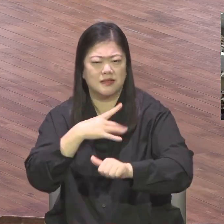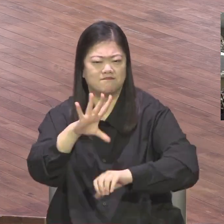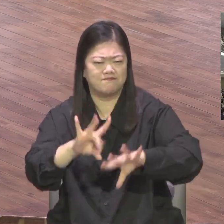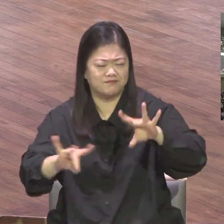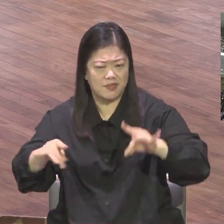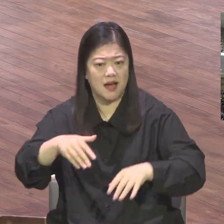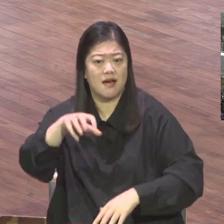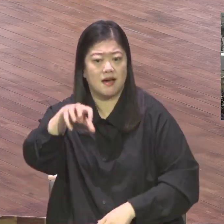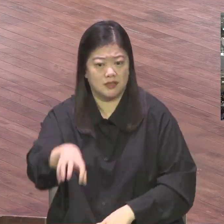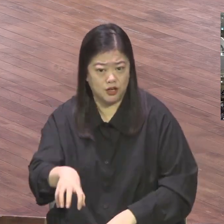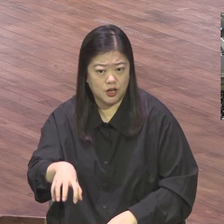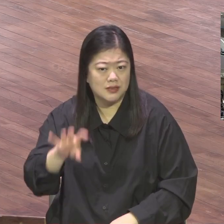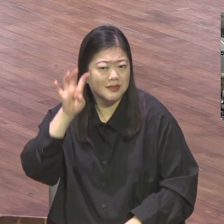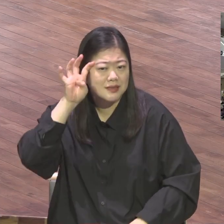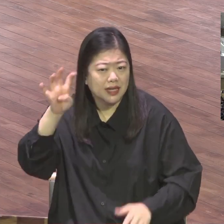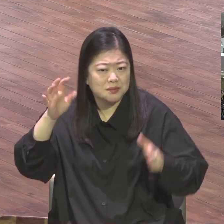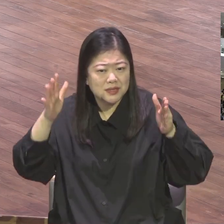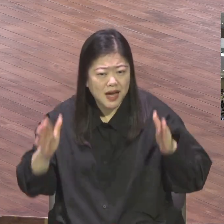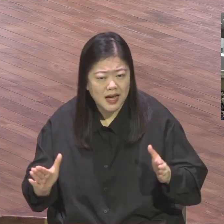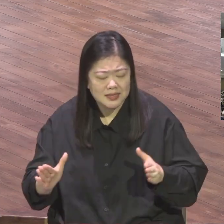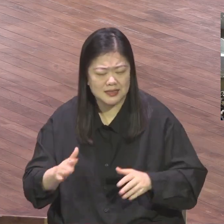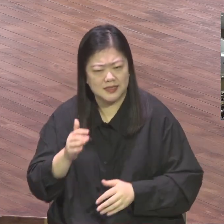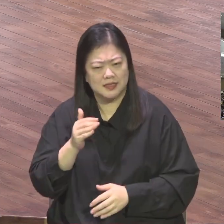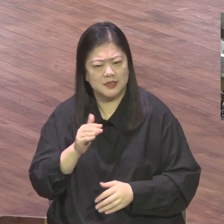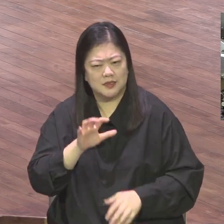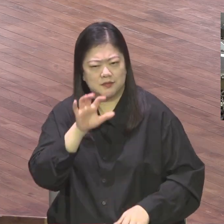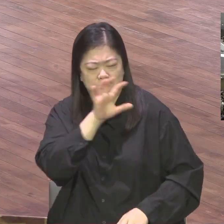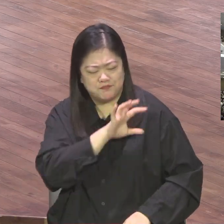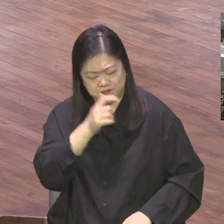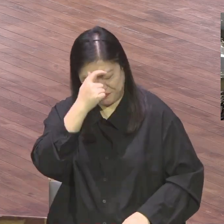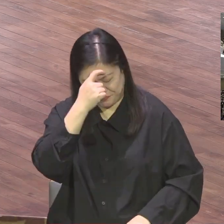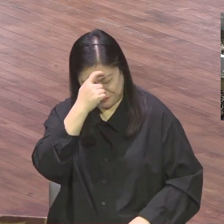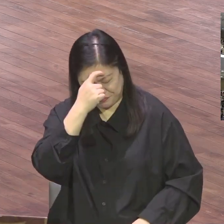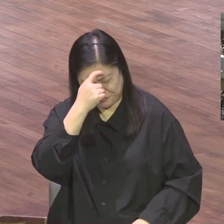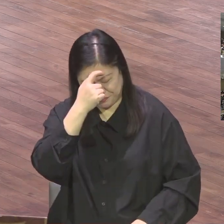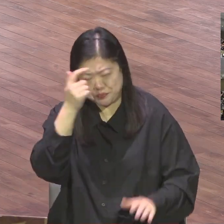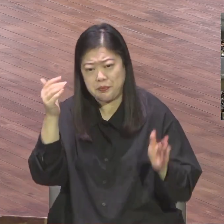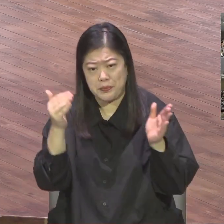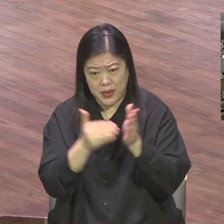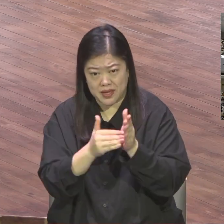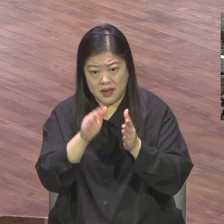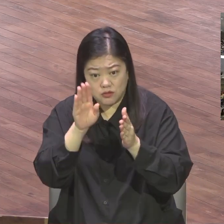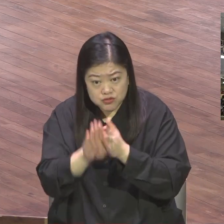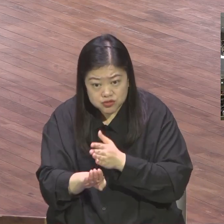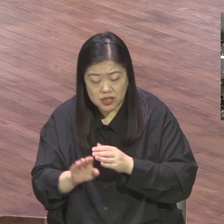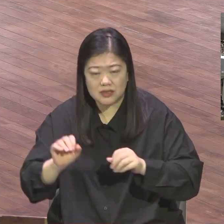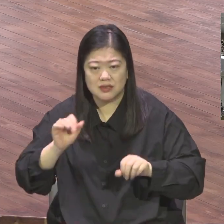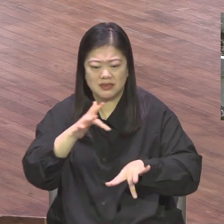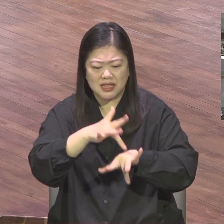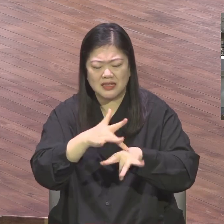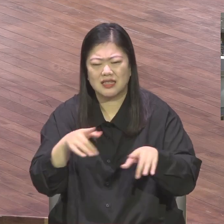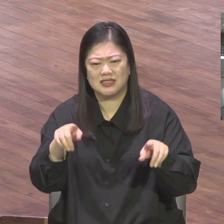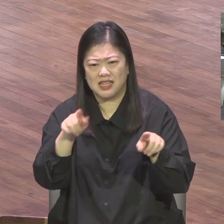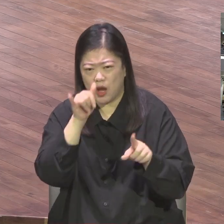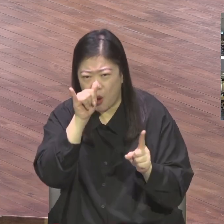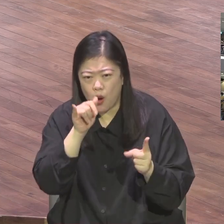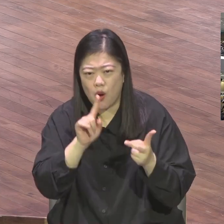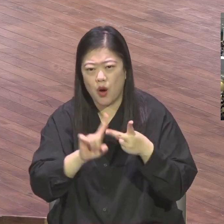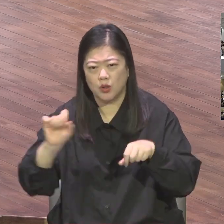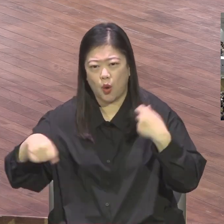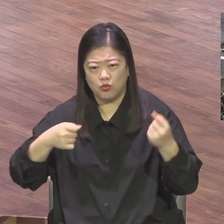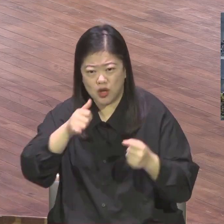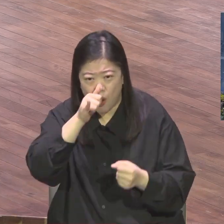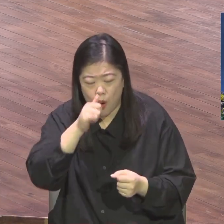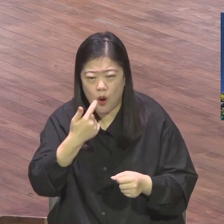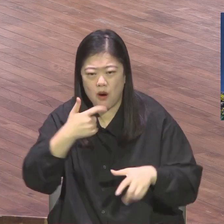사단에게 시험을 받으시며 덜짐승과 함께 계시니 천사들이 수동 들더라. 자, 이